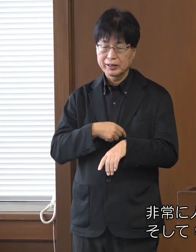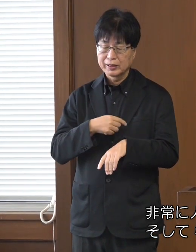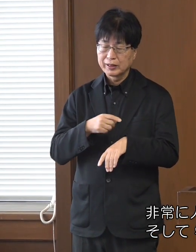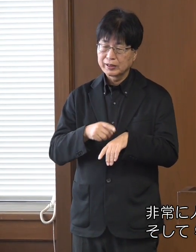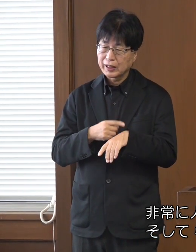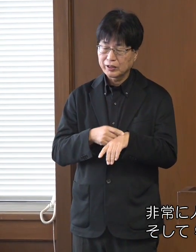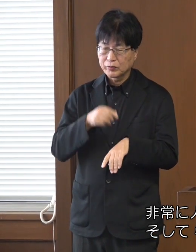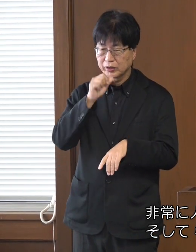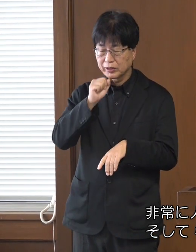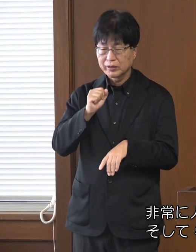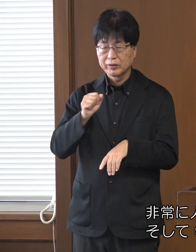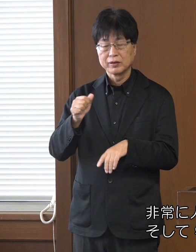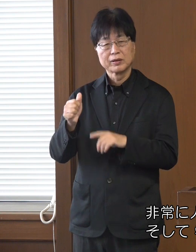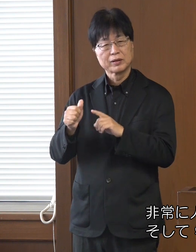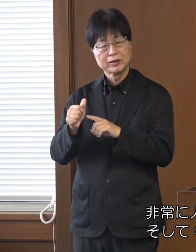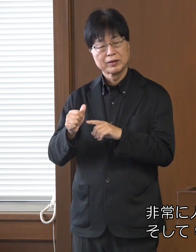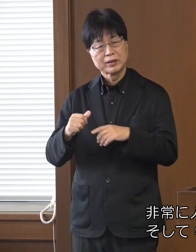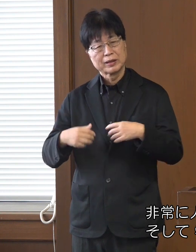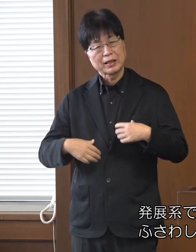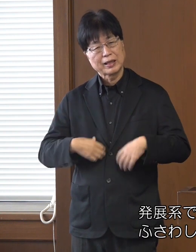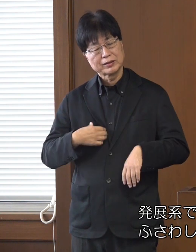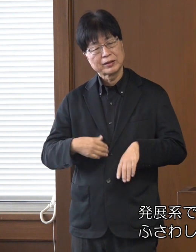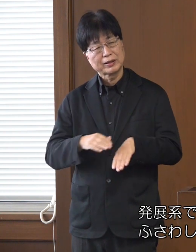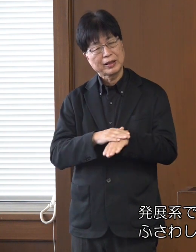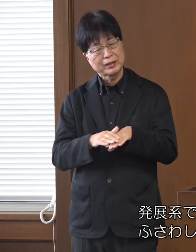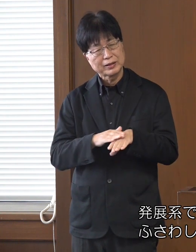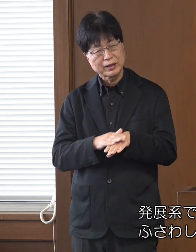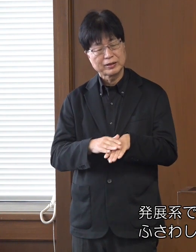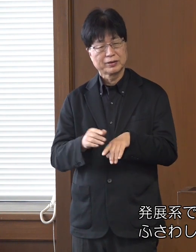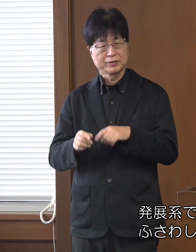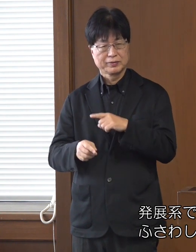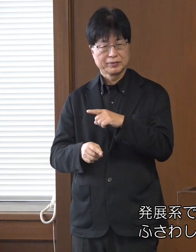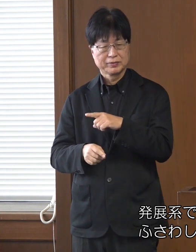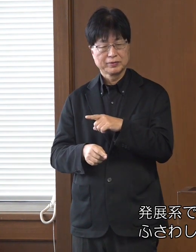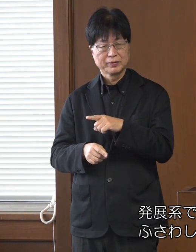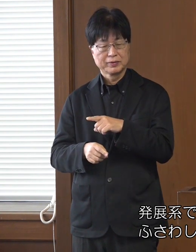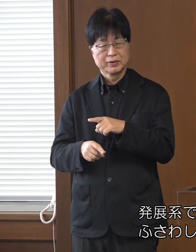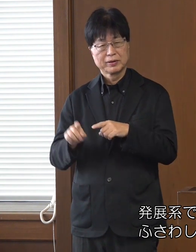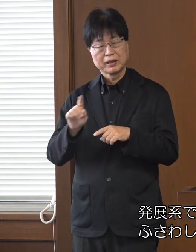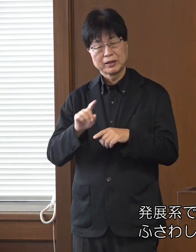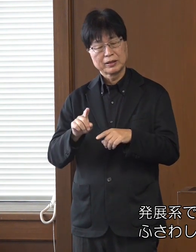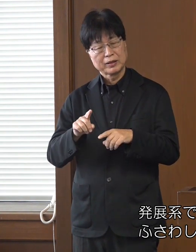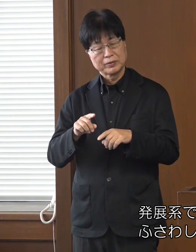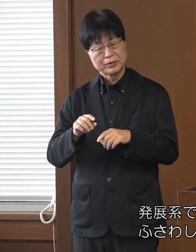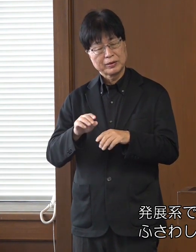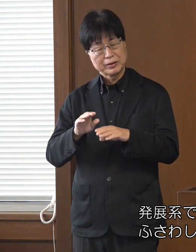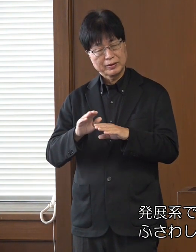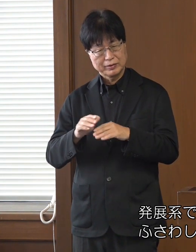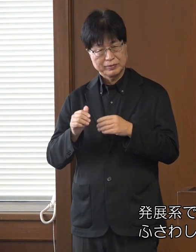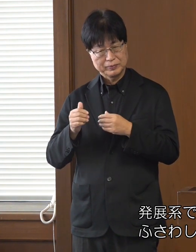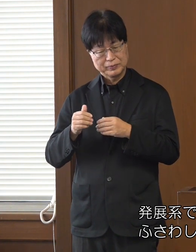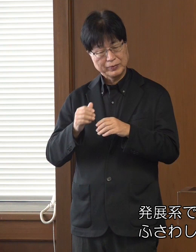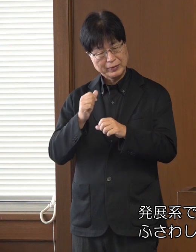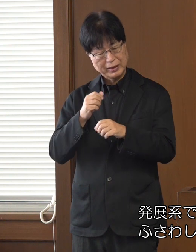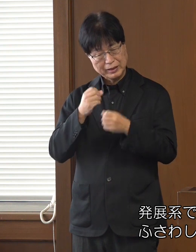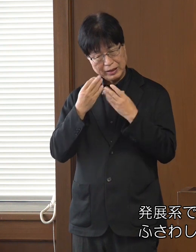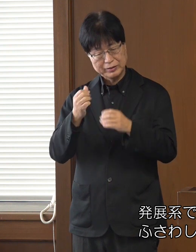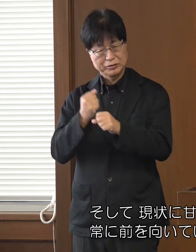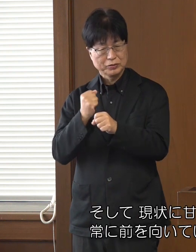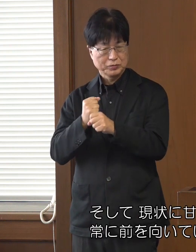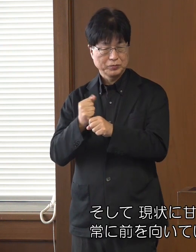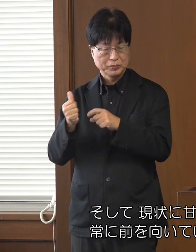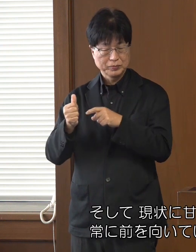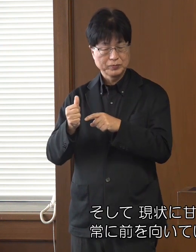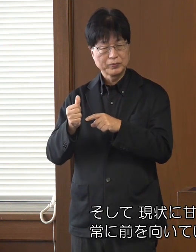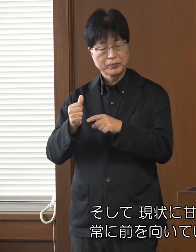を大切にしながら発展系で何かを作っていくのにふさわしい方だなって思いました。そ